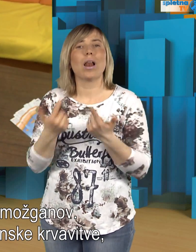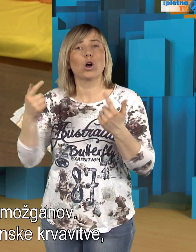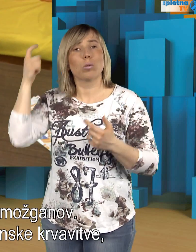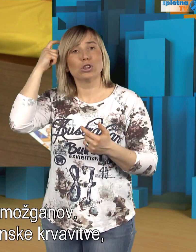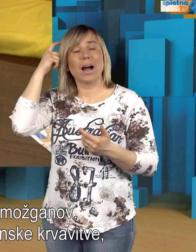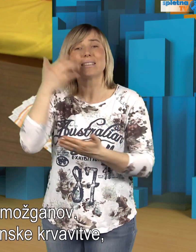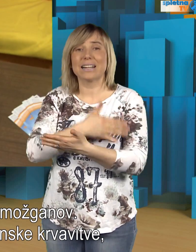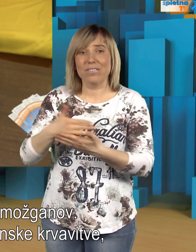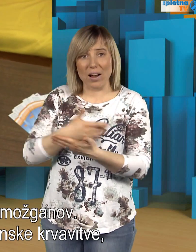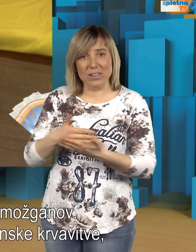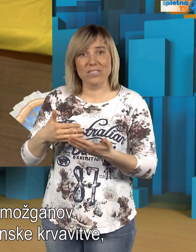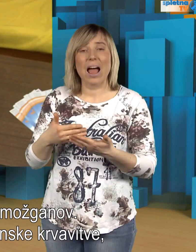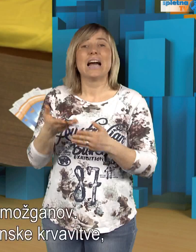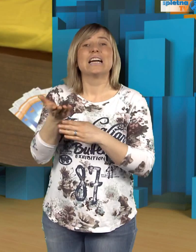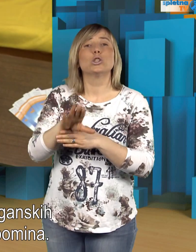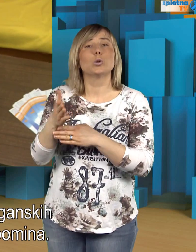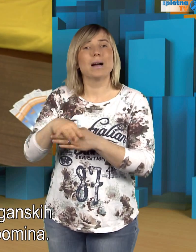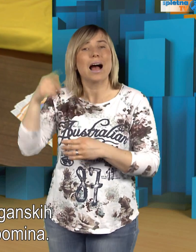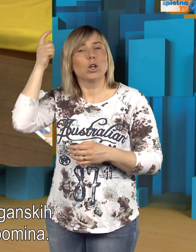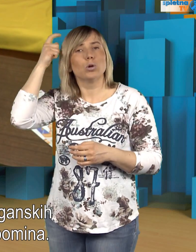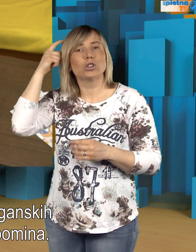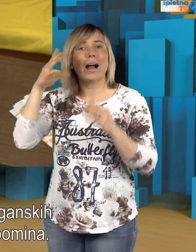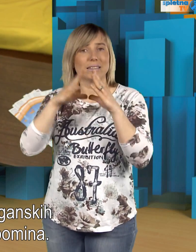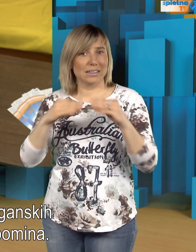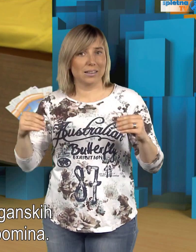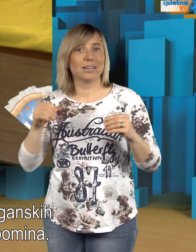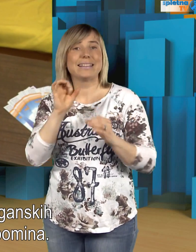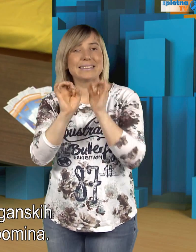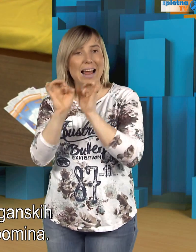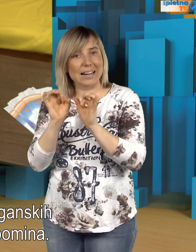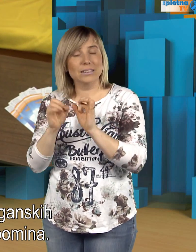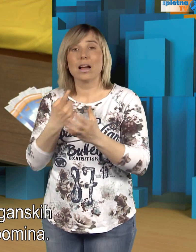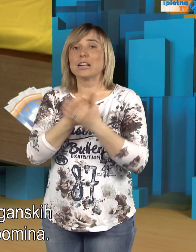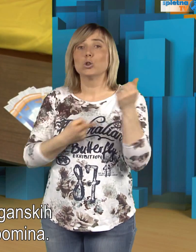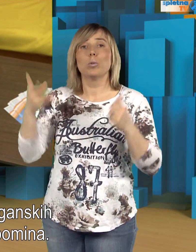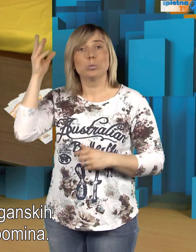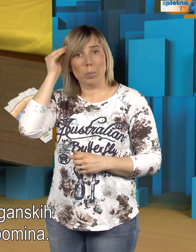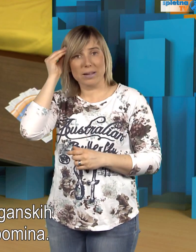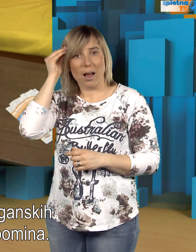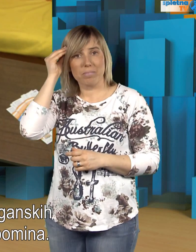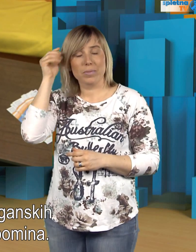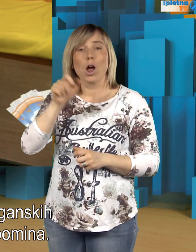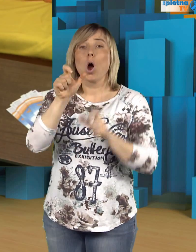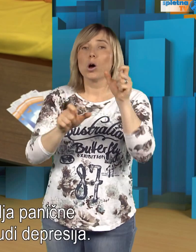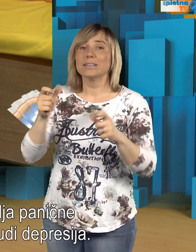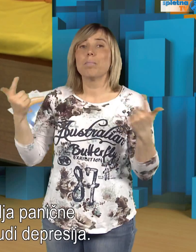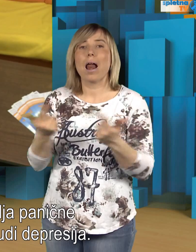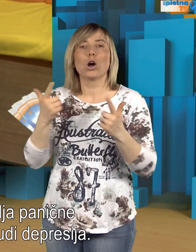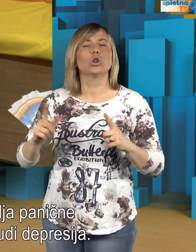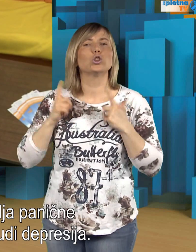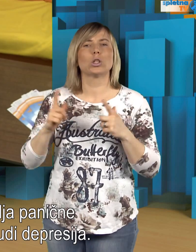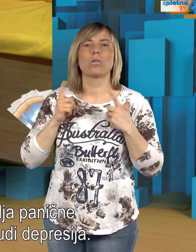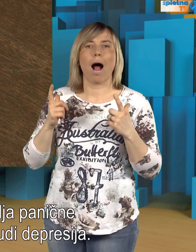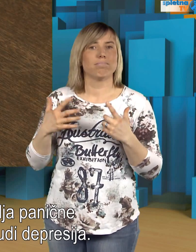Povzroča lahko možganske krvavitve, izumiranje možganskih celic, izgubo spomina. Oseba